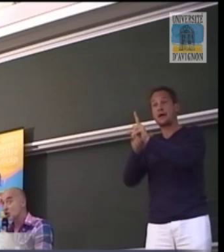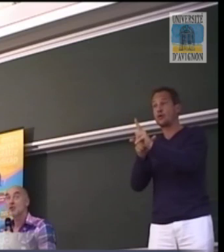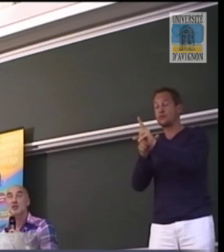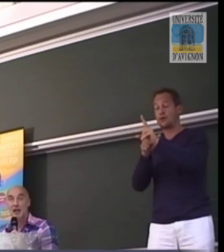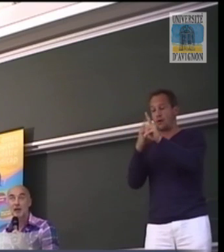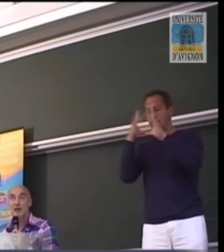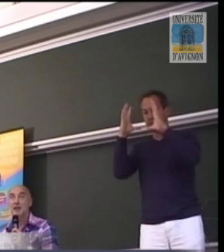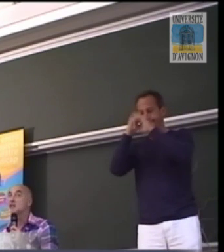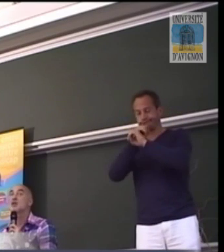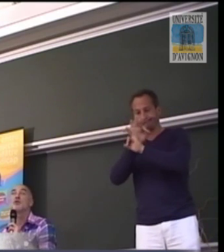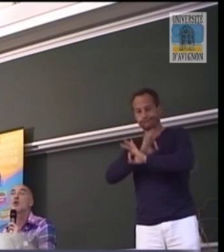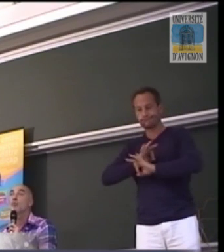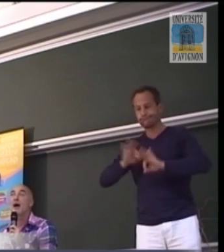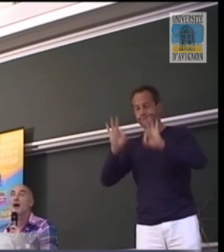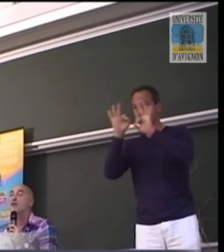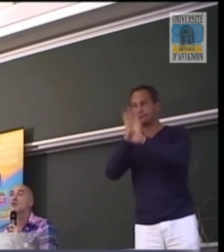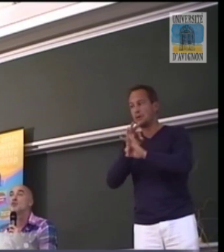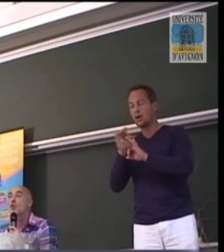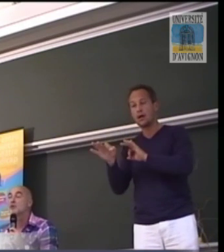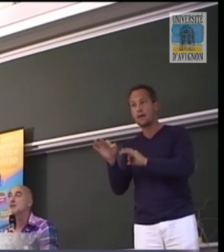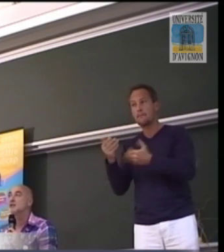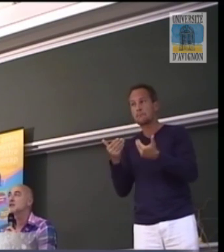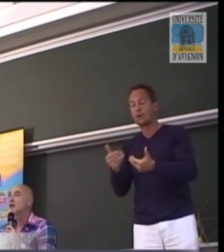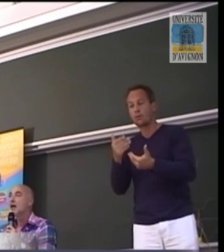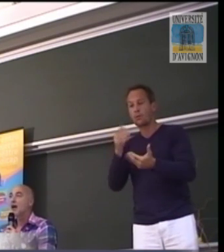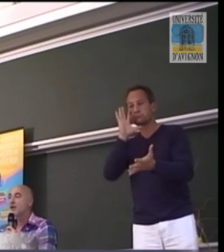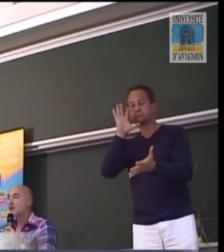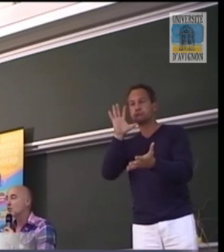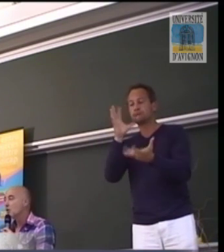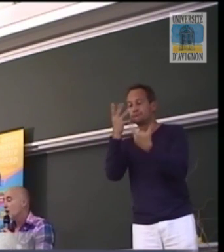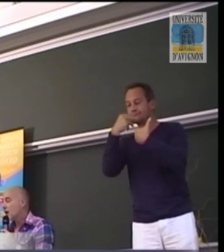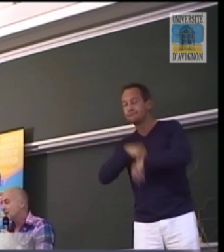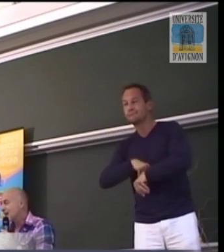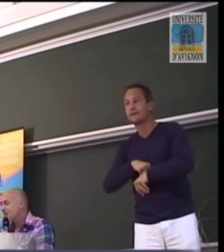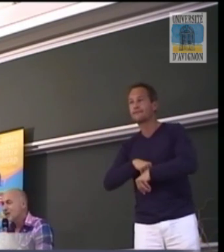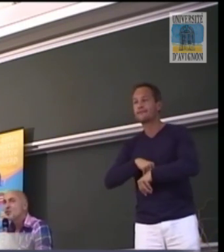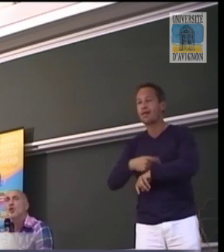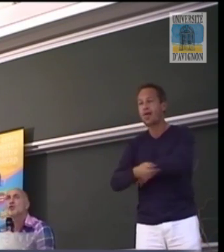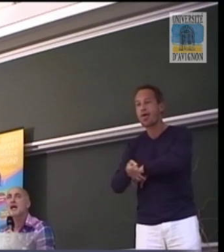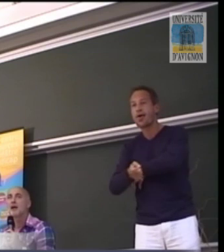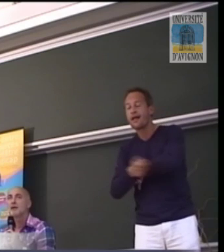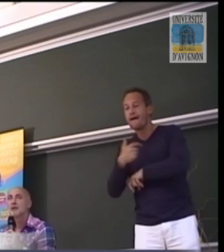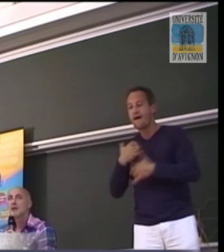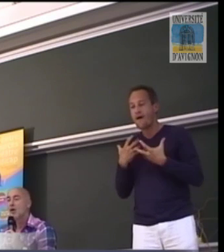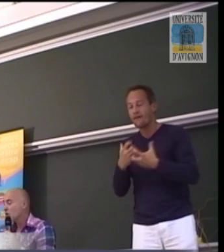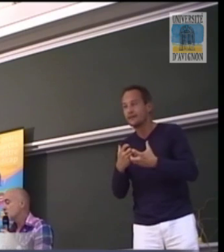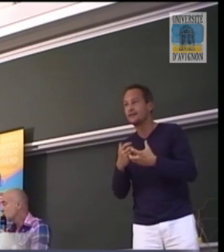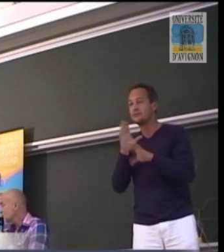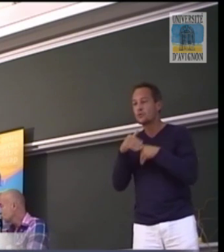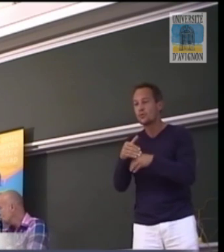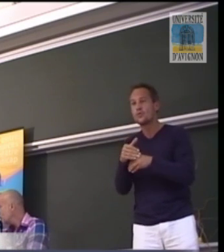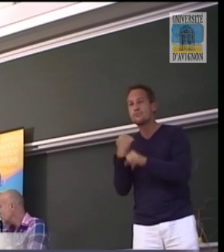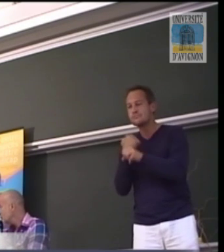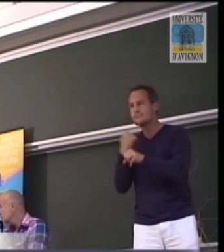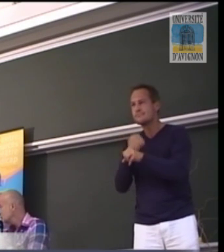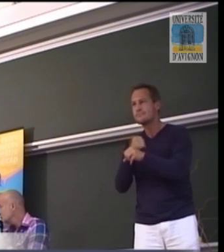cette chance-là et qui s'en emparent avec une gourmandise, avec un travail colossal. Or, des gens qui ont